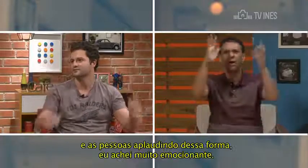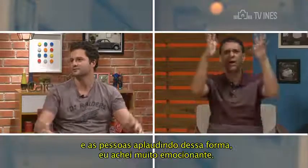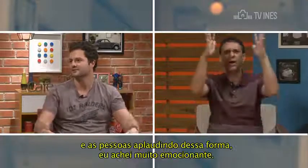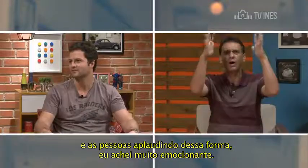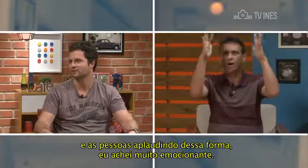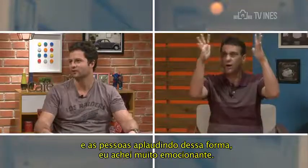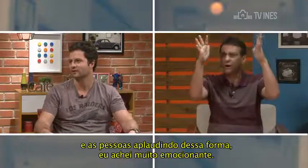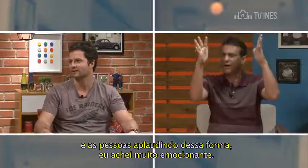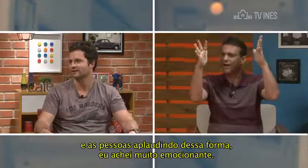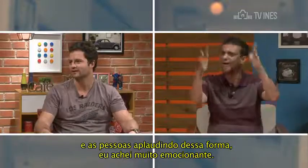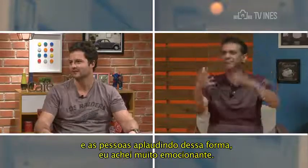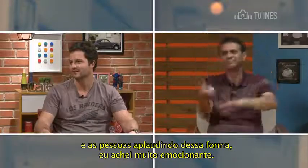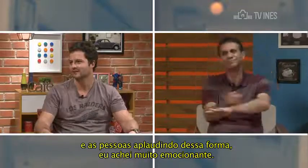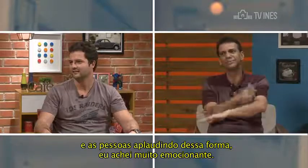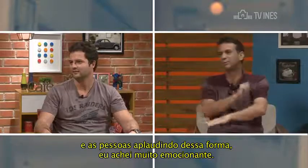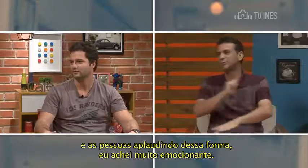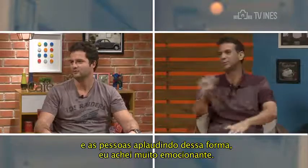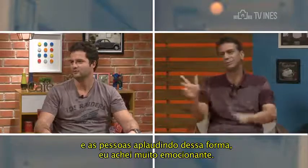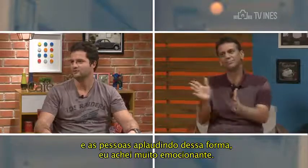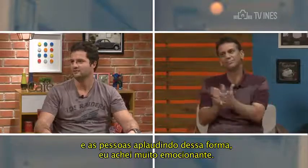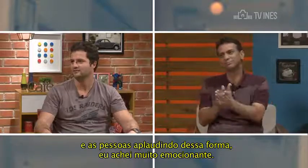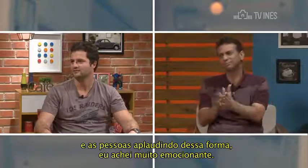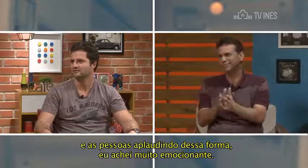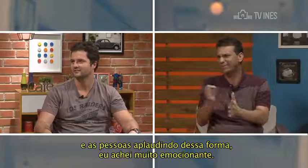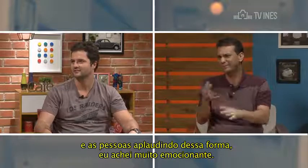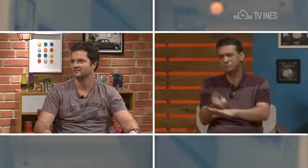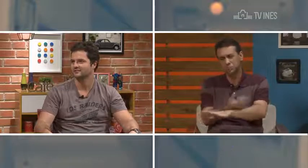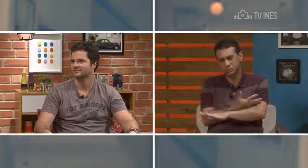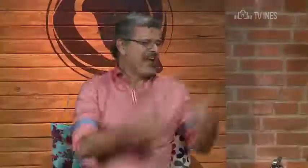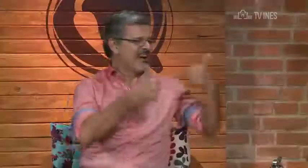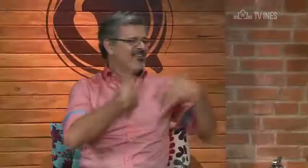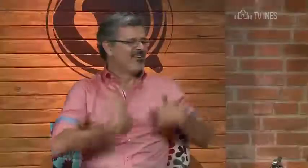pessoas aplaudindo dessa forma, eu achei muito emocionante.